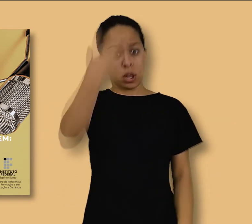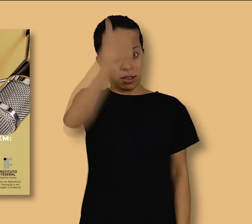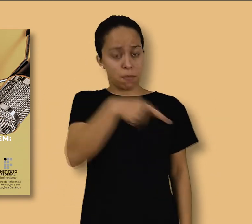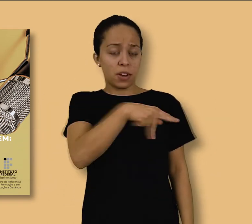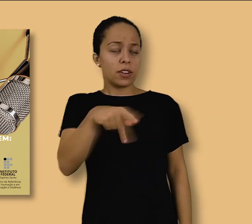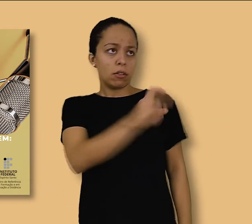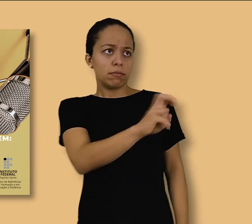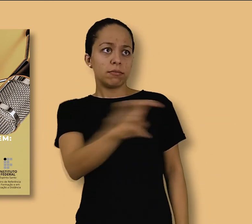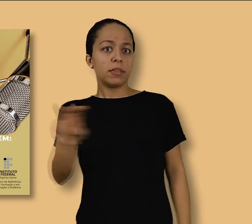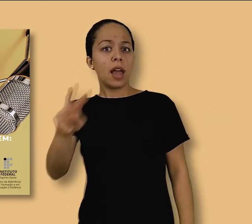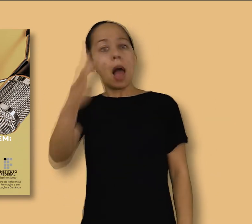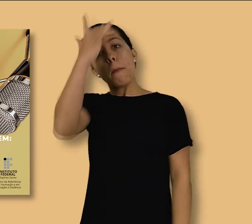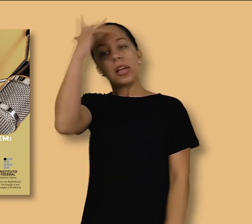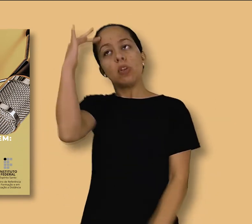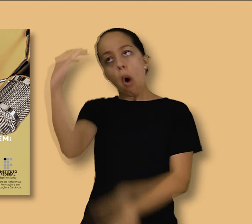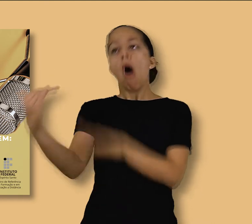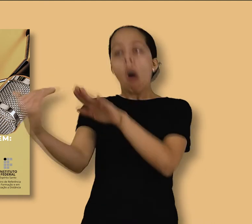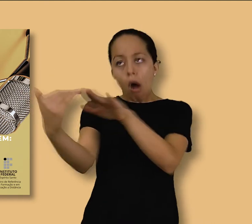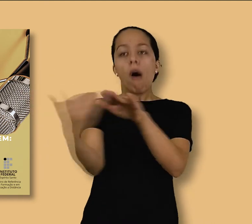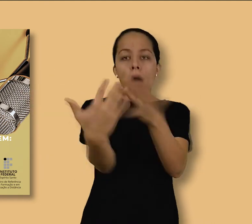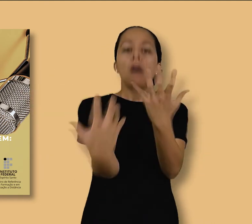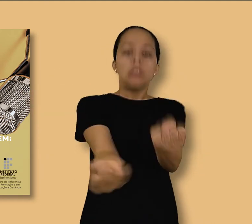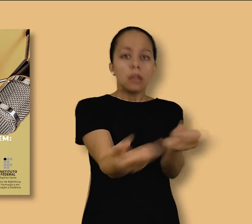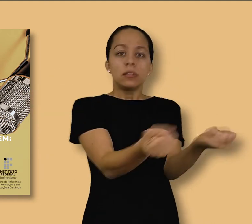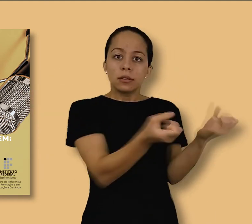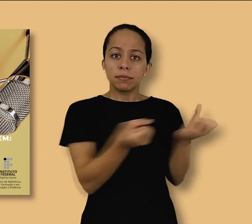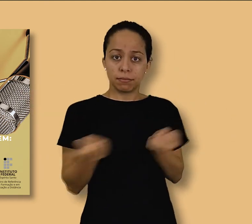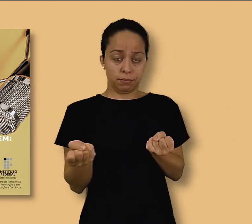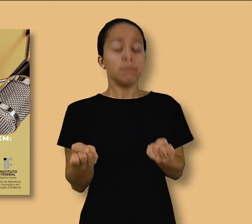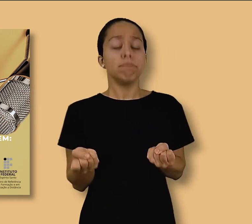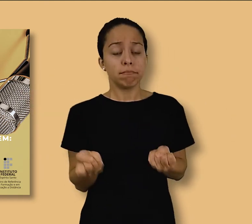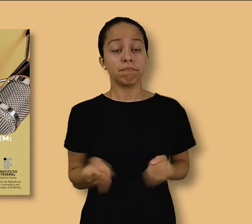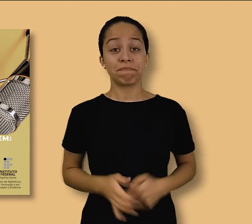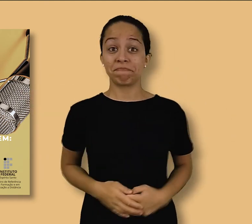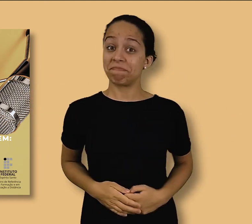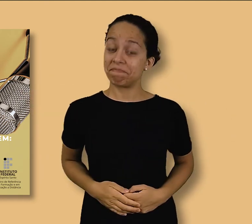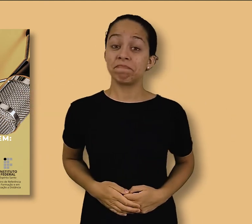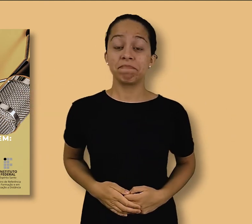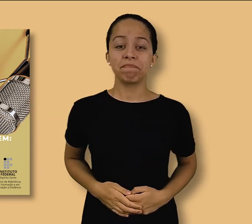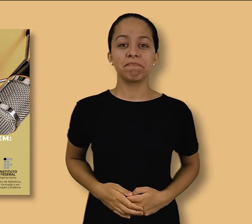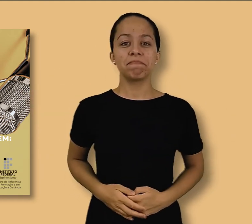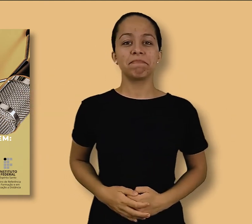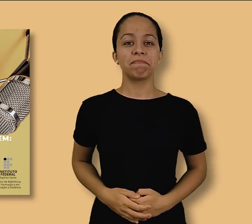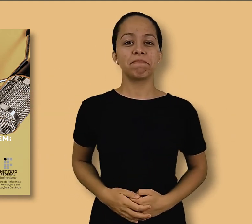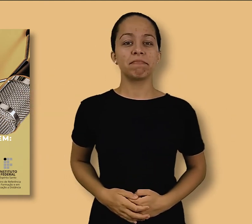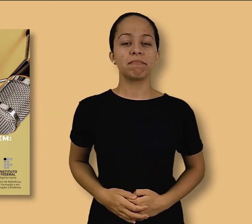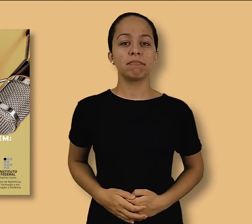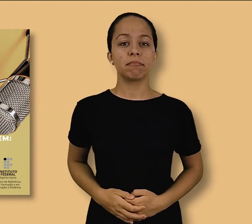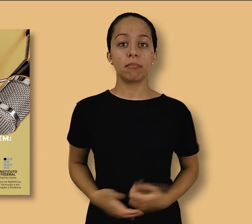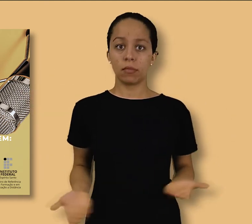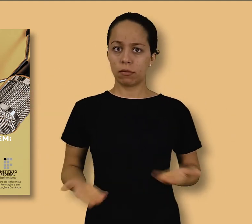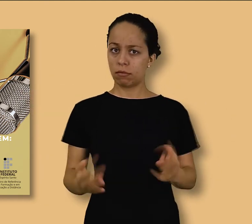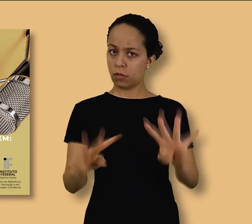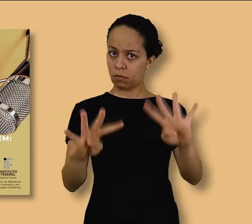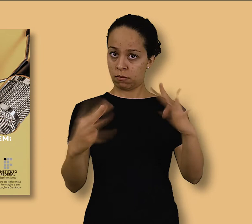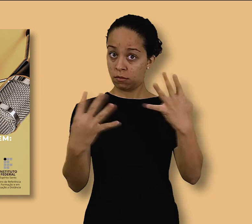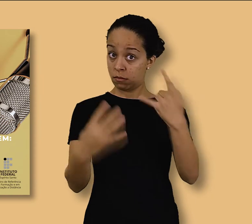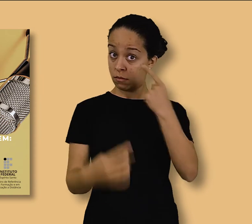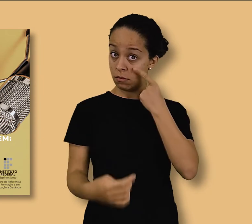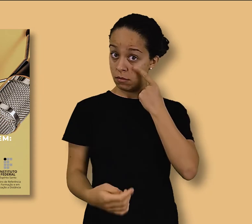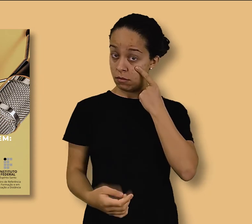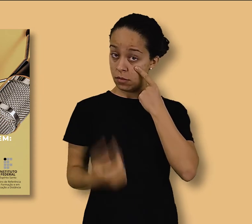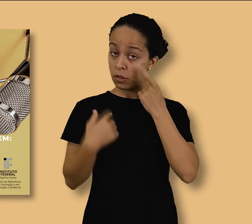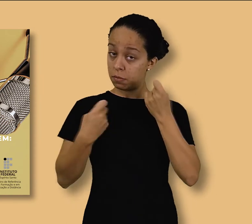docente e trazem é esse tipo de explicação para mesa bom é Presta atenção